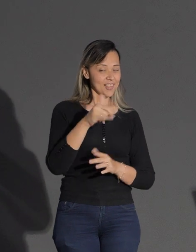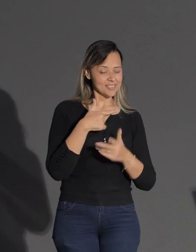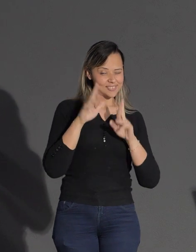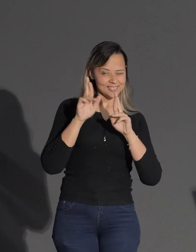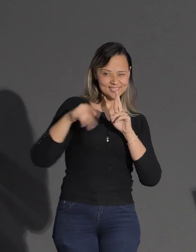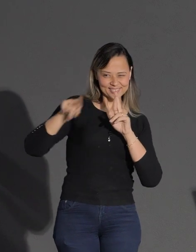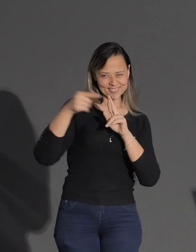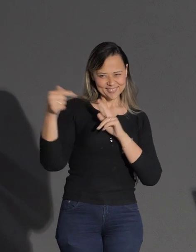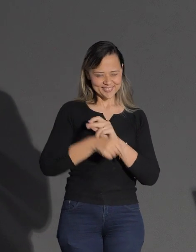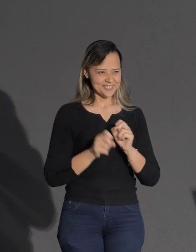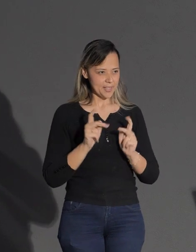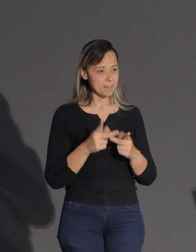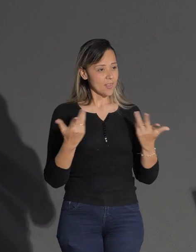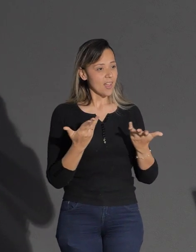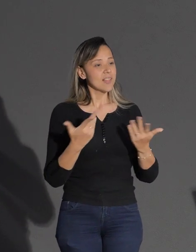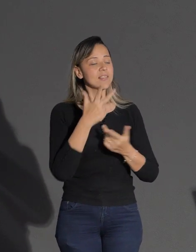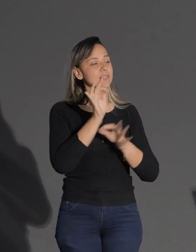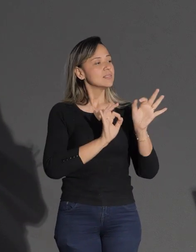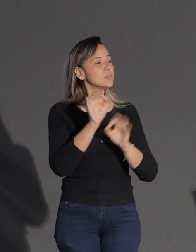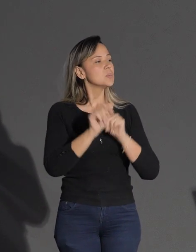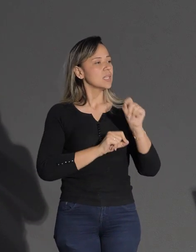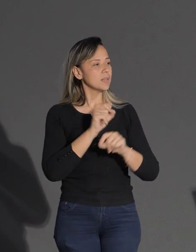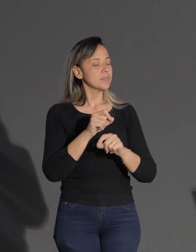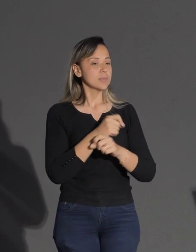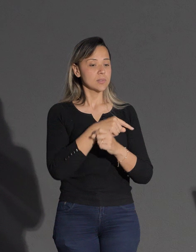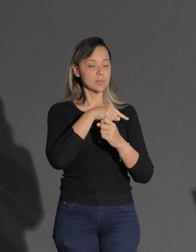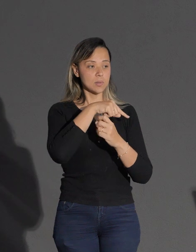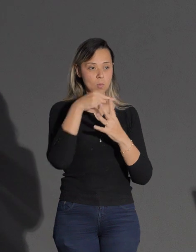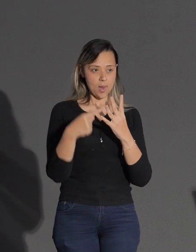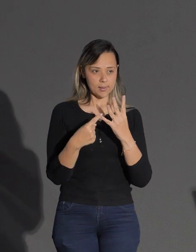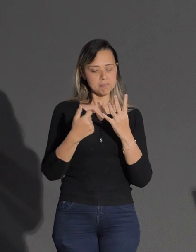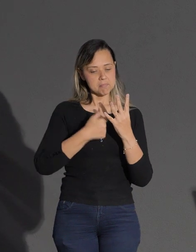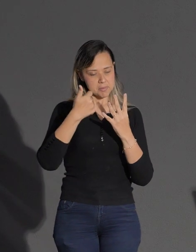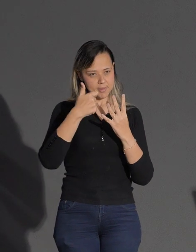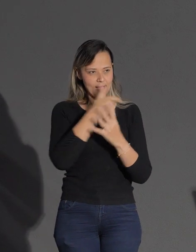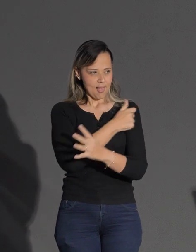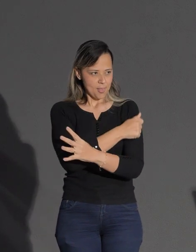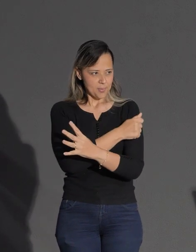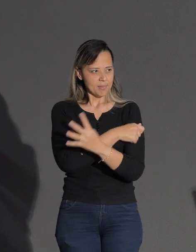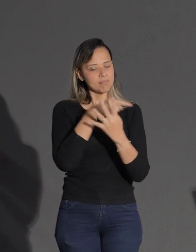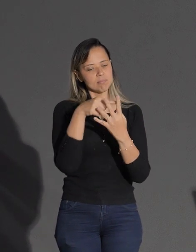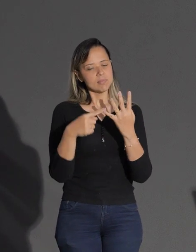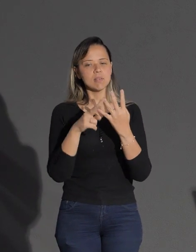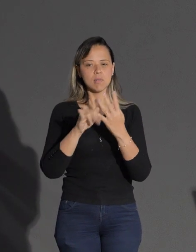espero por vocês, tá bom? Então, a gente vai dividir assim. Os nossos 4 primeiros alunos vão